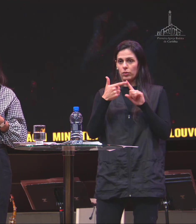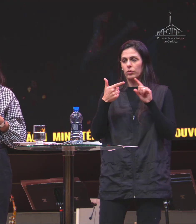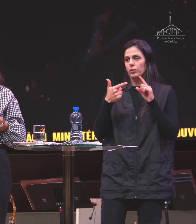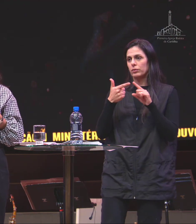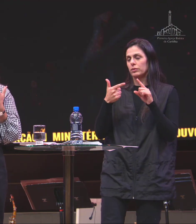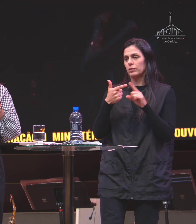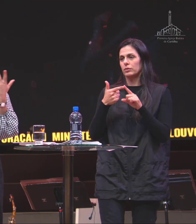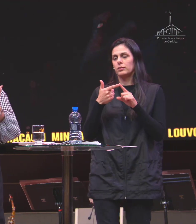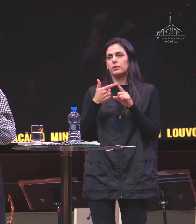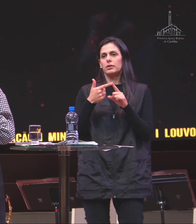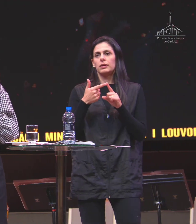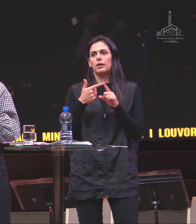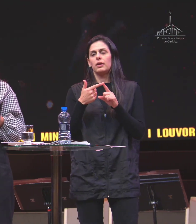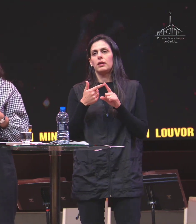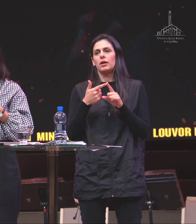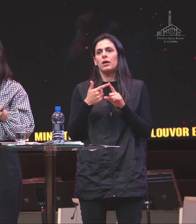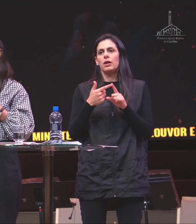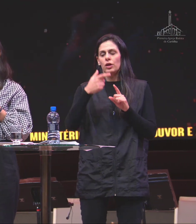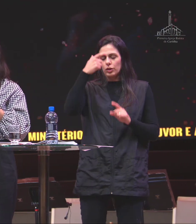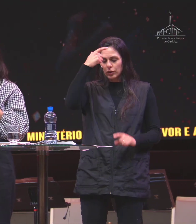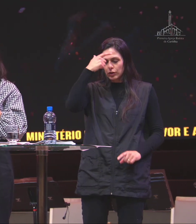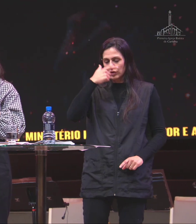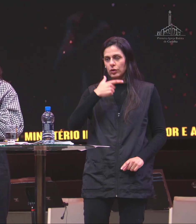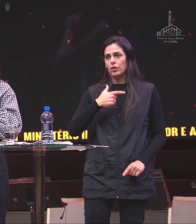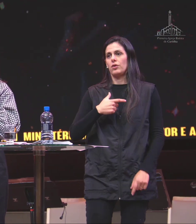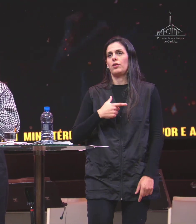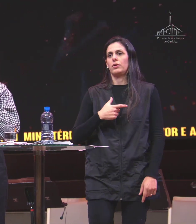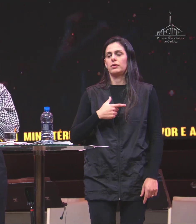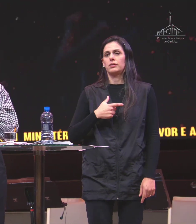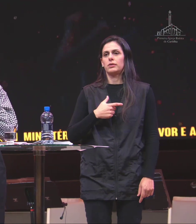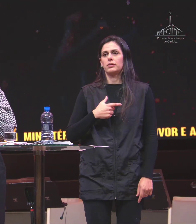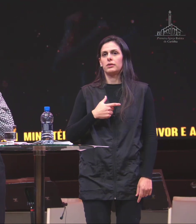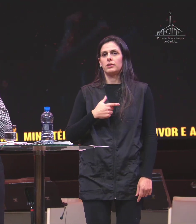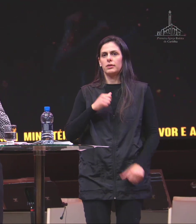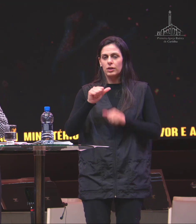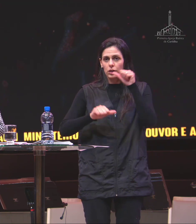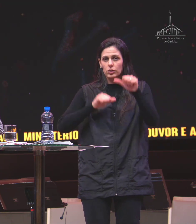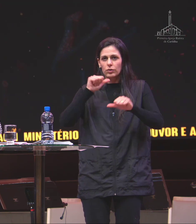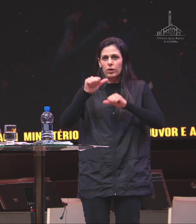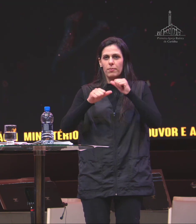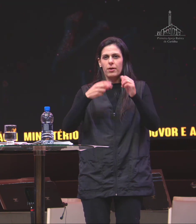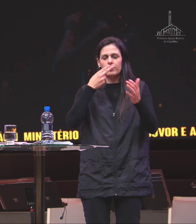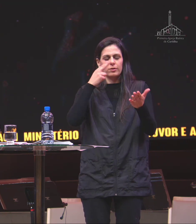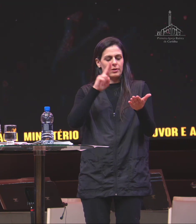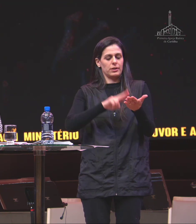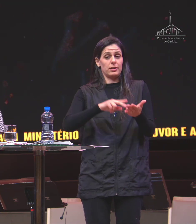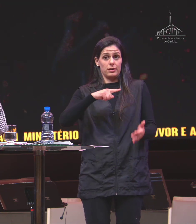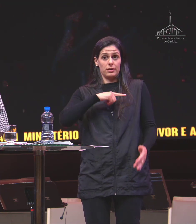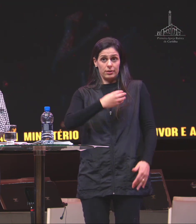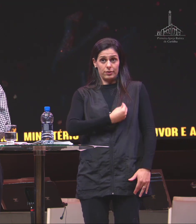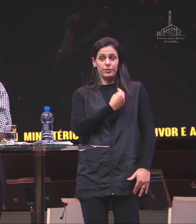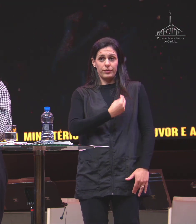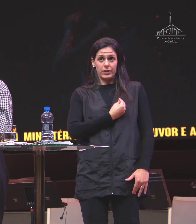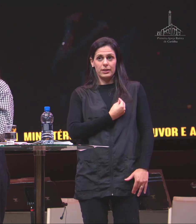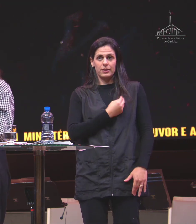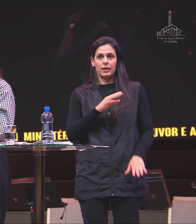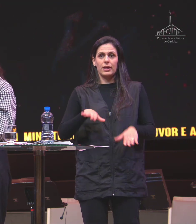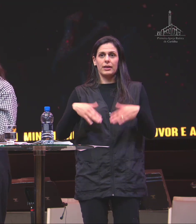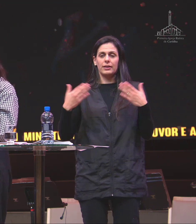nova aliança, nós precisamos que o nosso coração seja macio. Gente, a gente precisa ter um